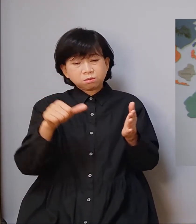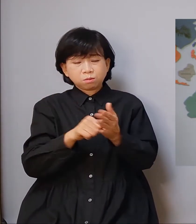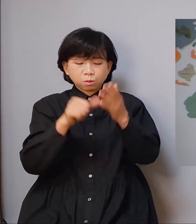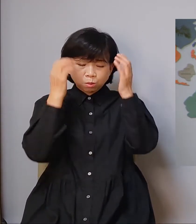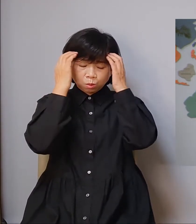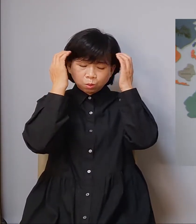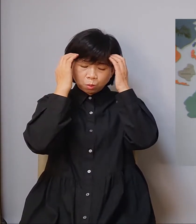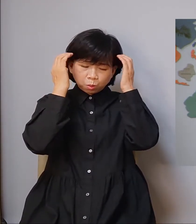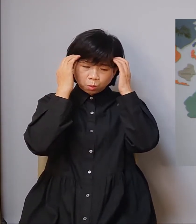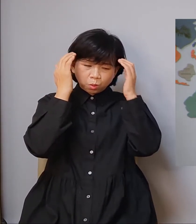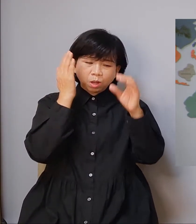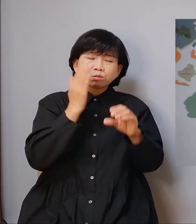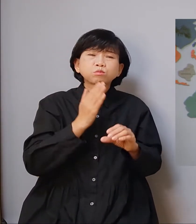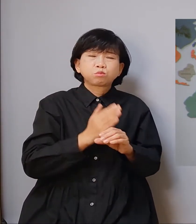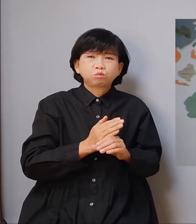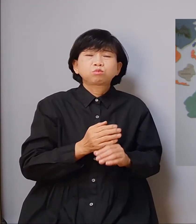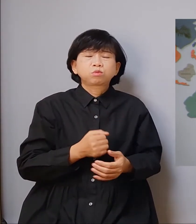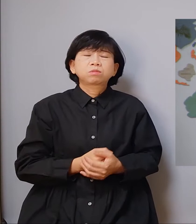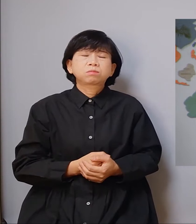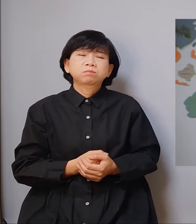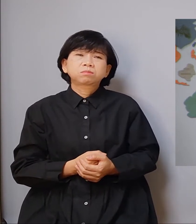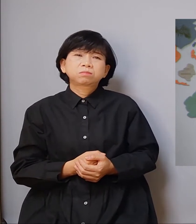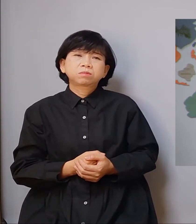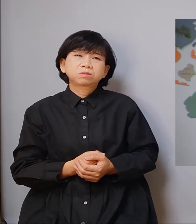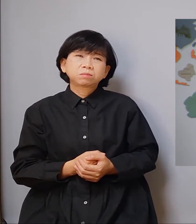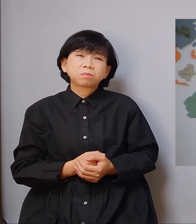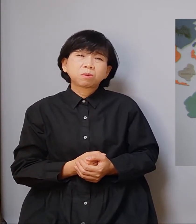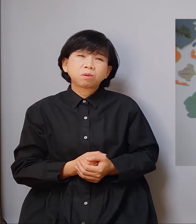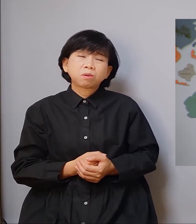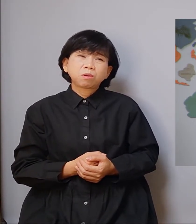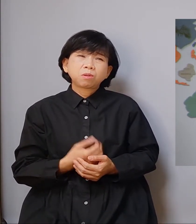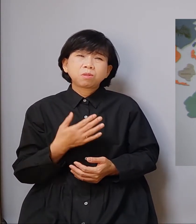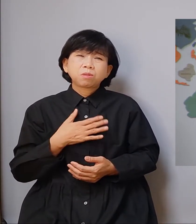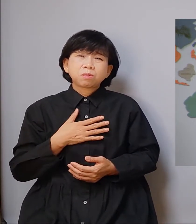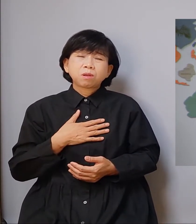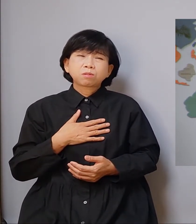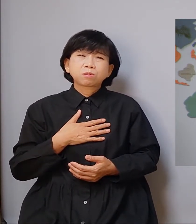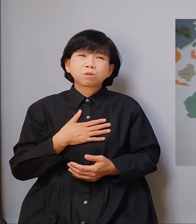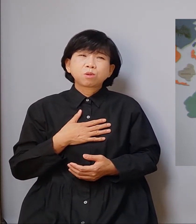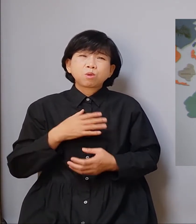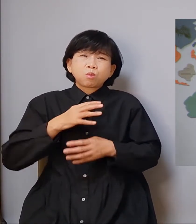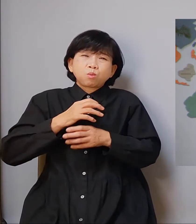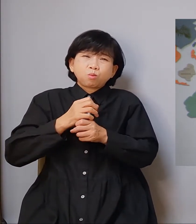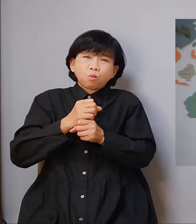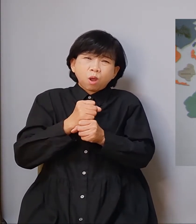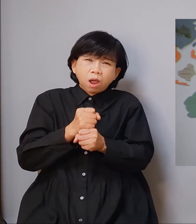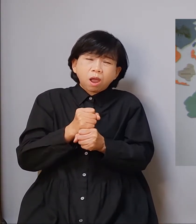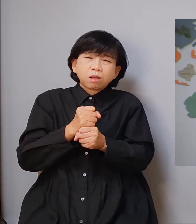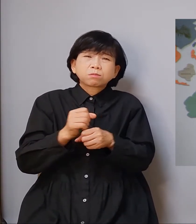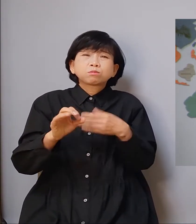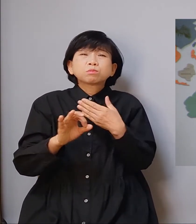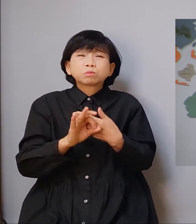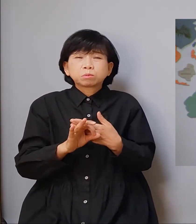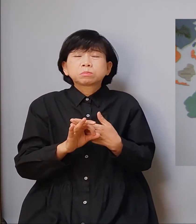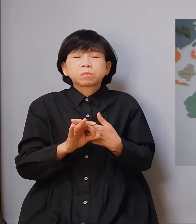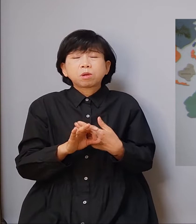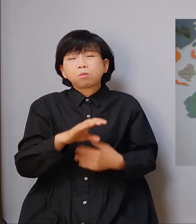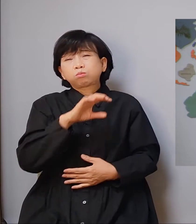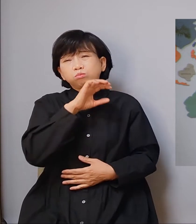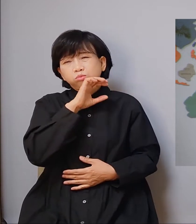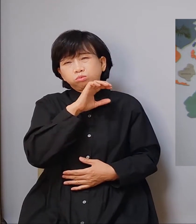우리가 머금고 있는 게 있기 때문에 꽉 누르면 때로는 신앙도 기복이 좀 심해요.